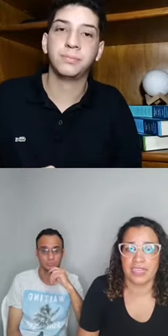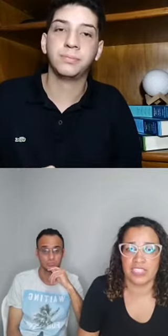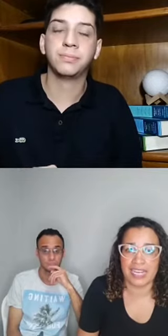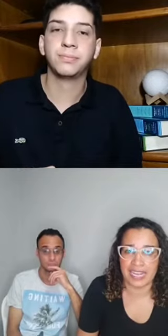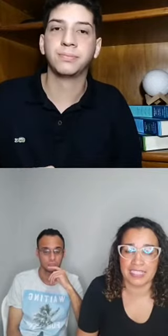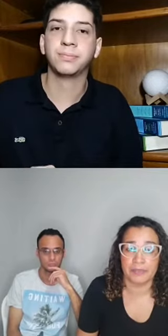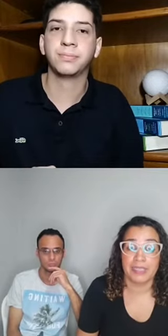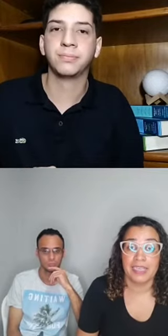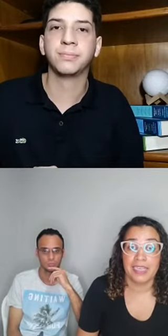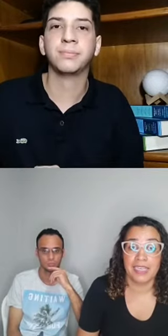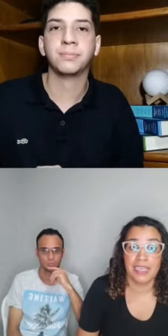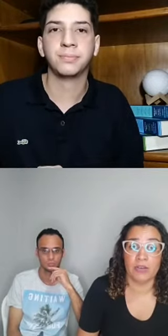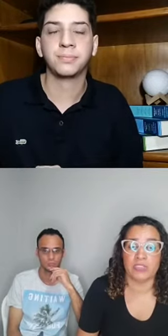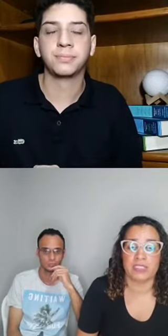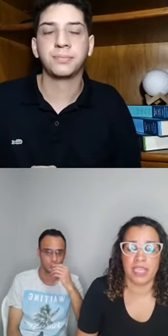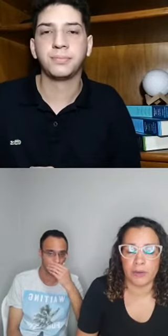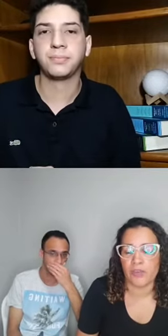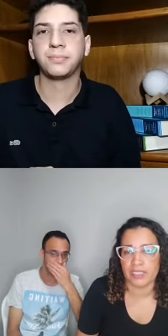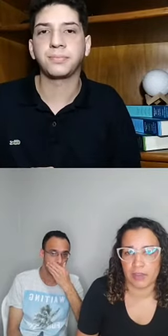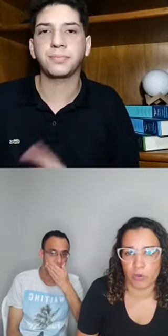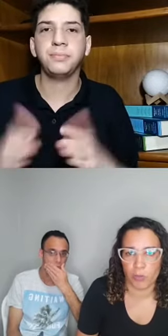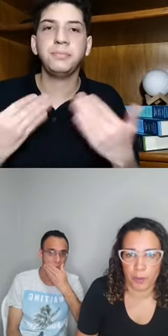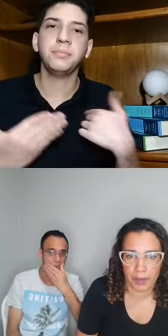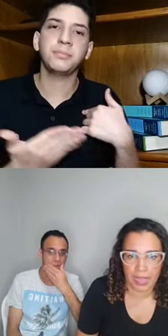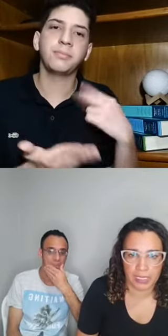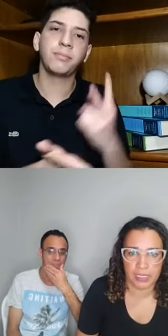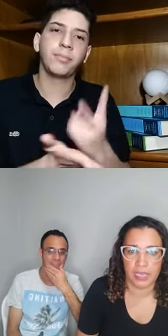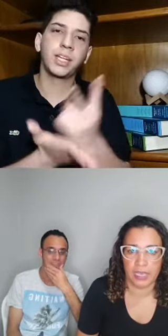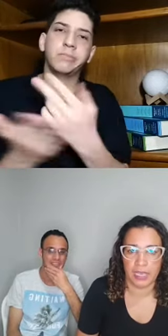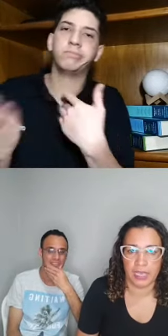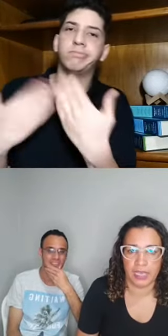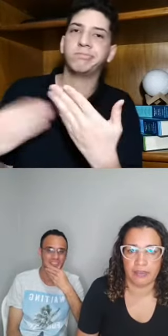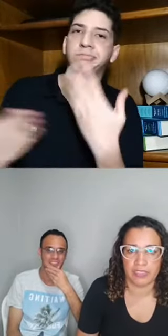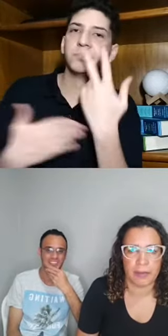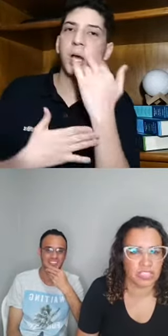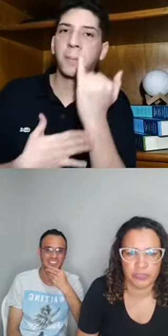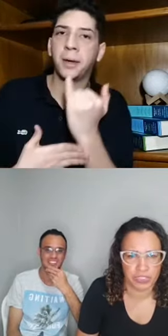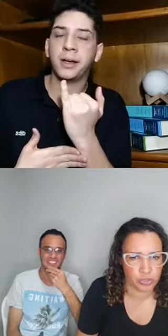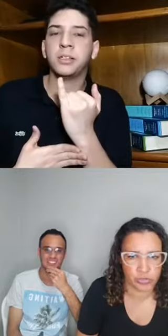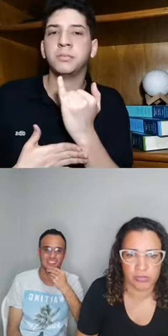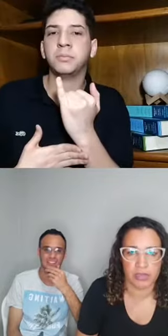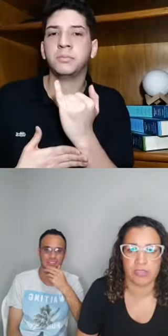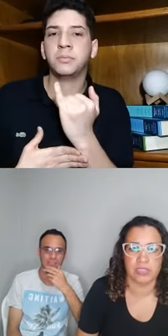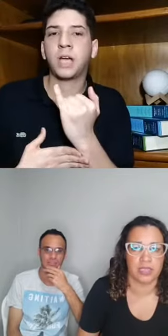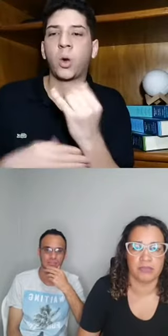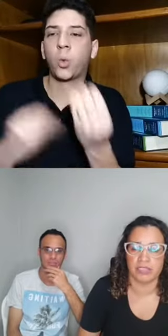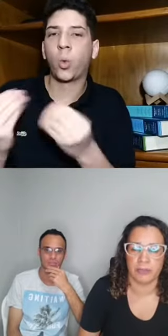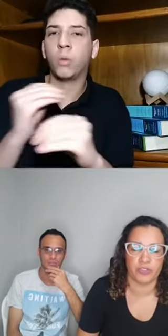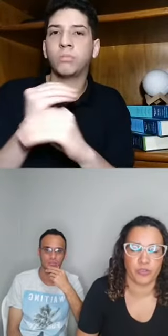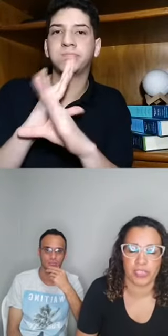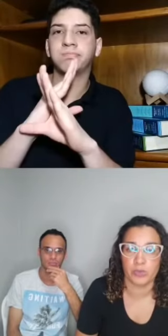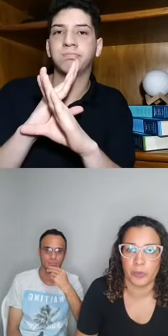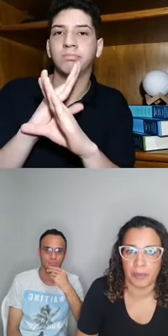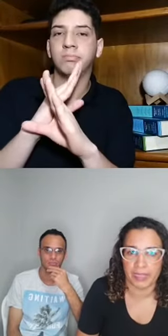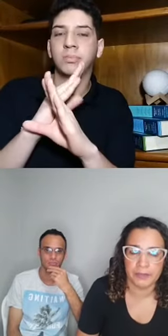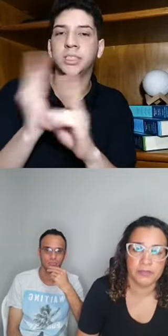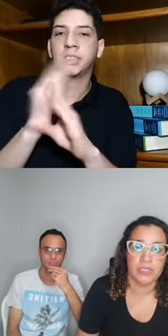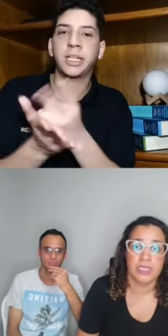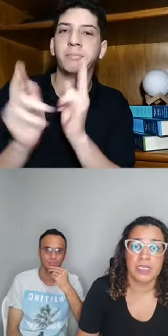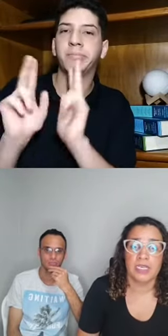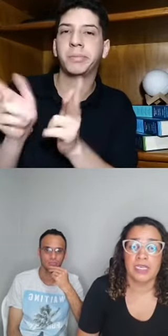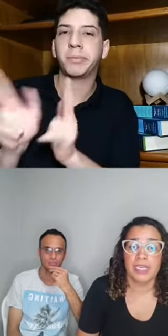Da Igreja da Graça. E eu sempre conversava com meu pai, chamada de vídeo, né? Eu sempre tive contato com meu